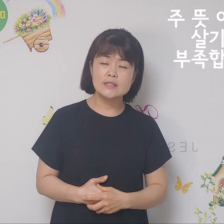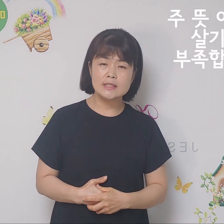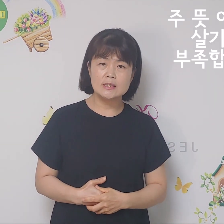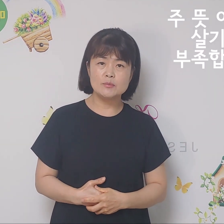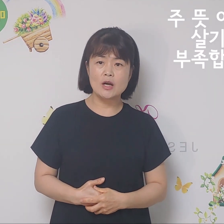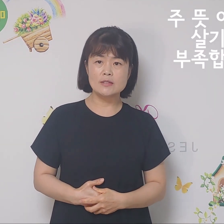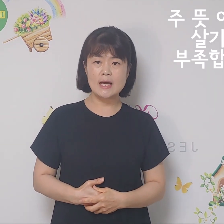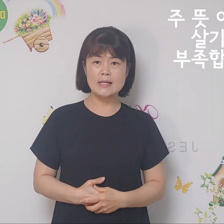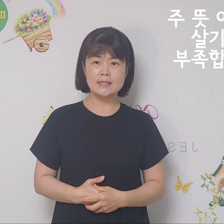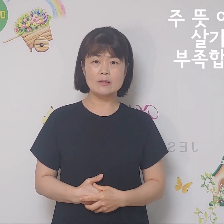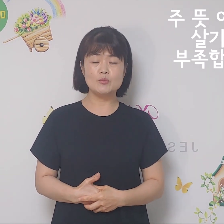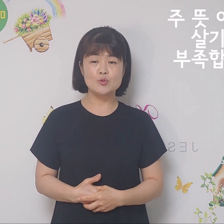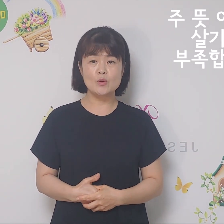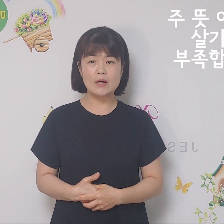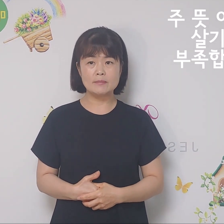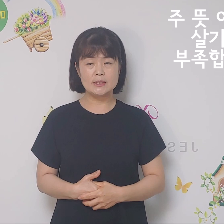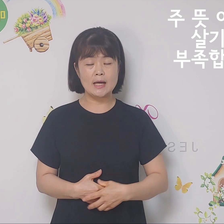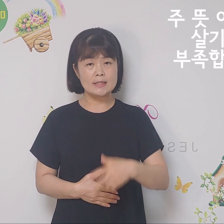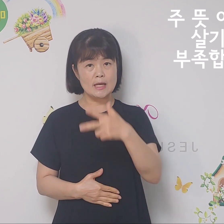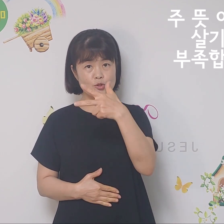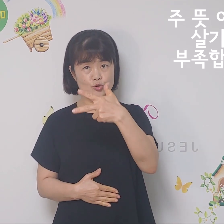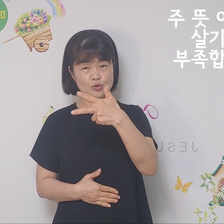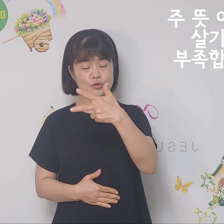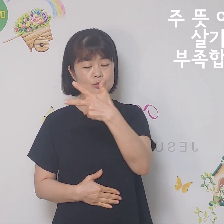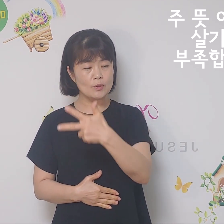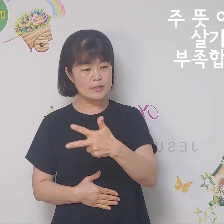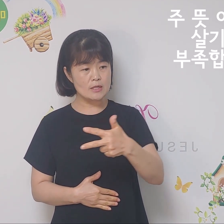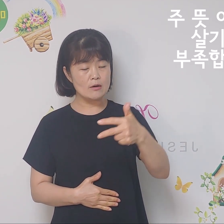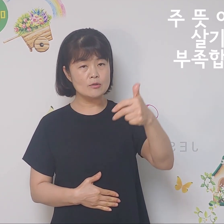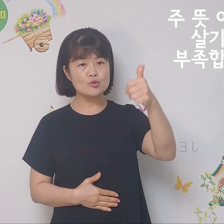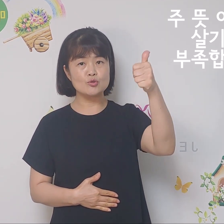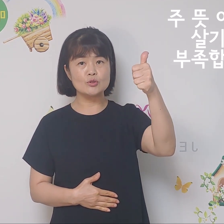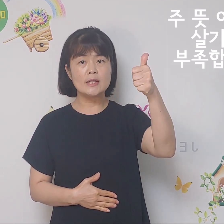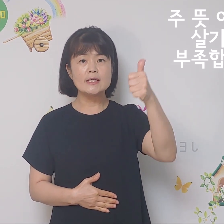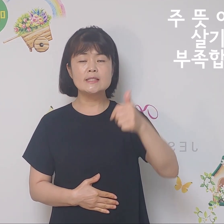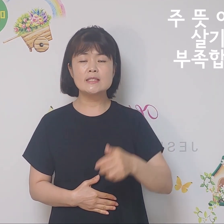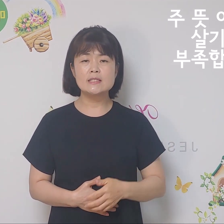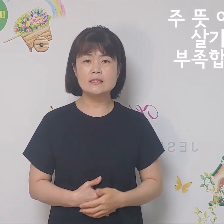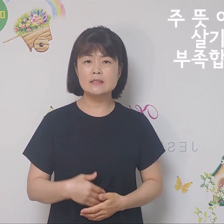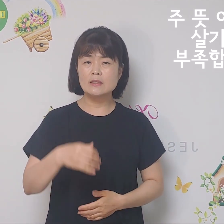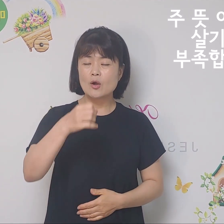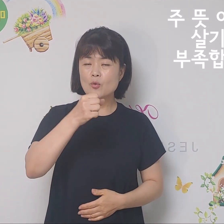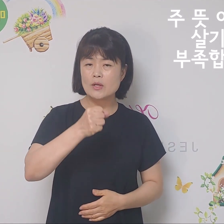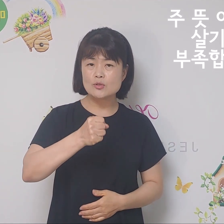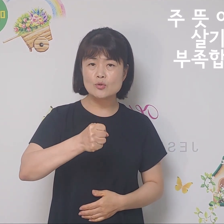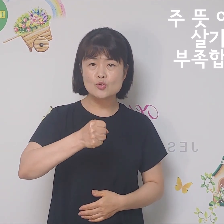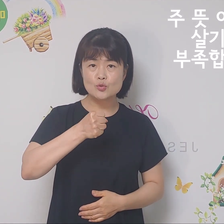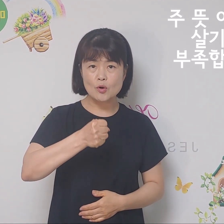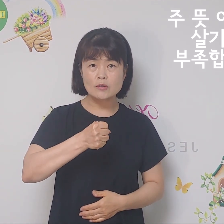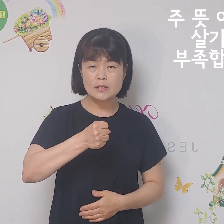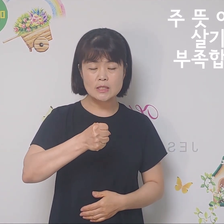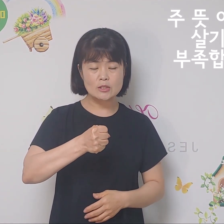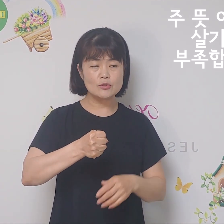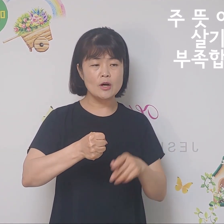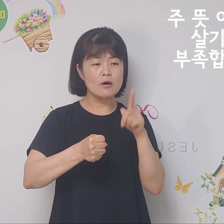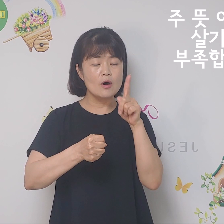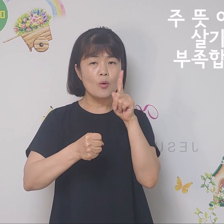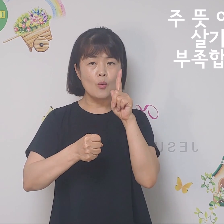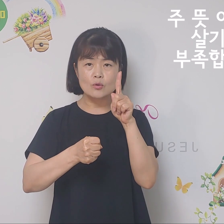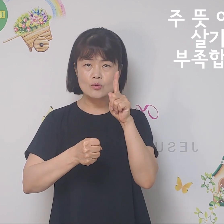주뜻 잃으며 살기엔 부족합니다. 자, 주 똑같죠? 주 뜻은 왼손 주먹을 쥐시고요.